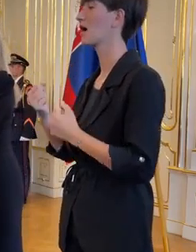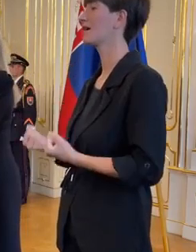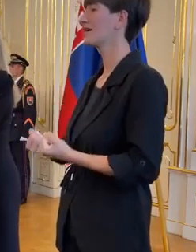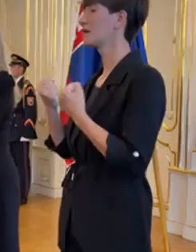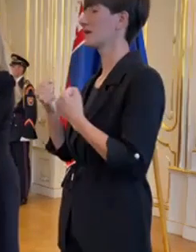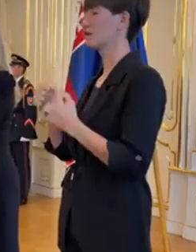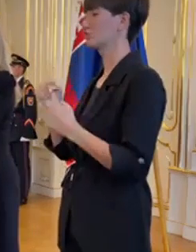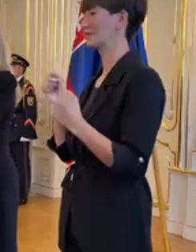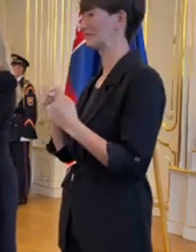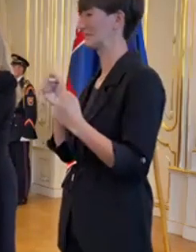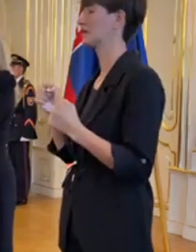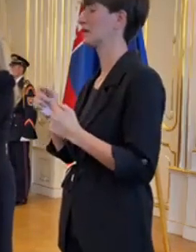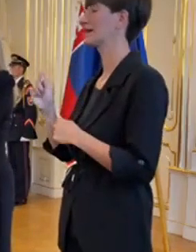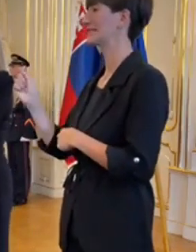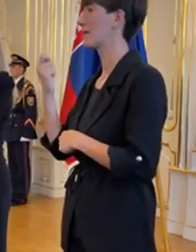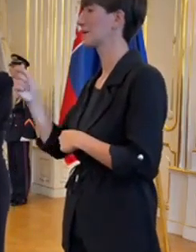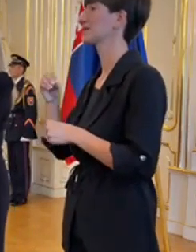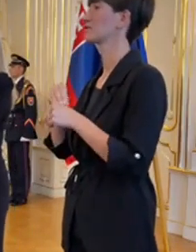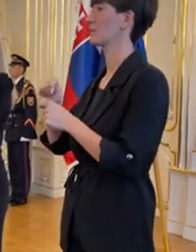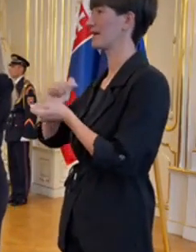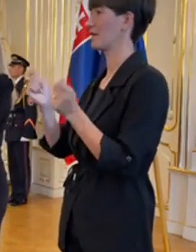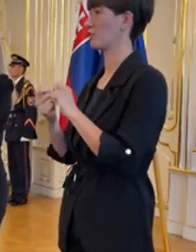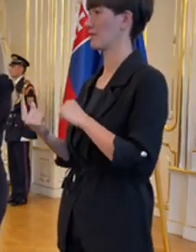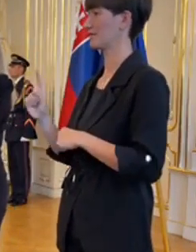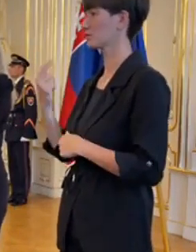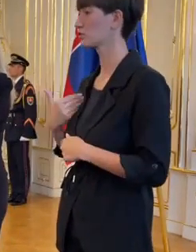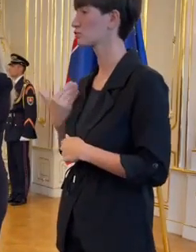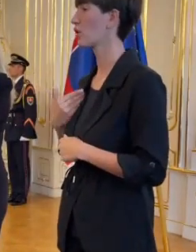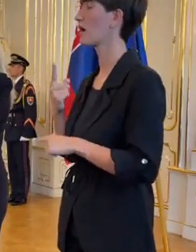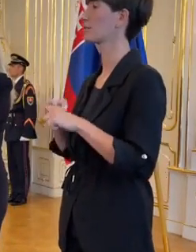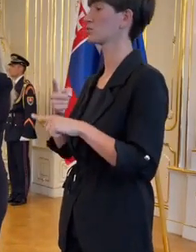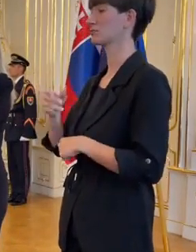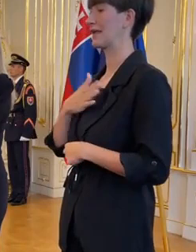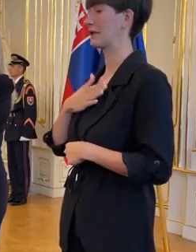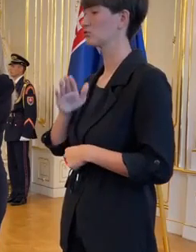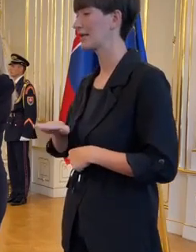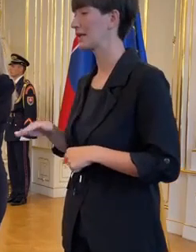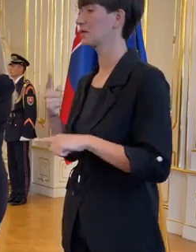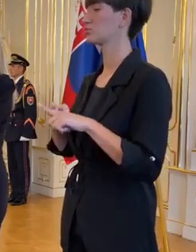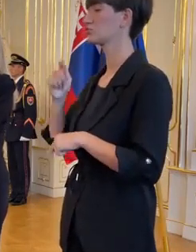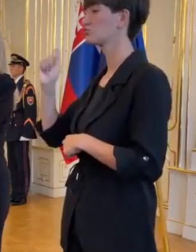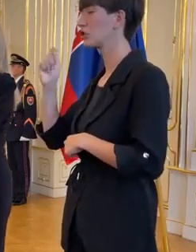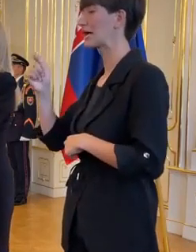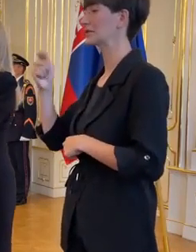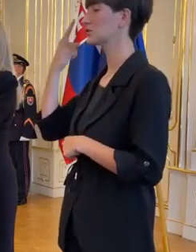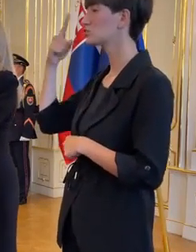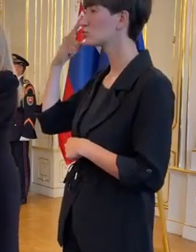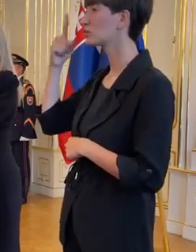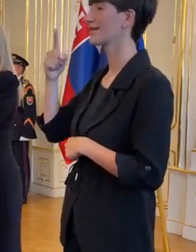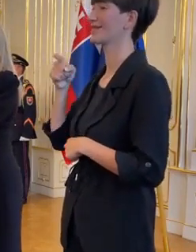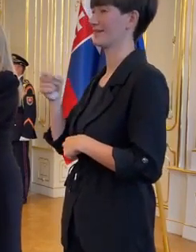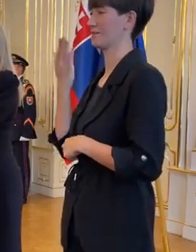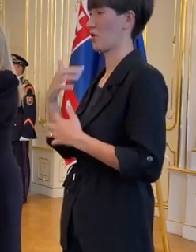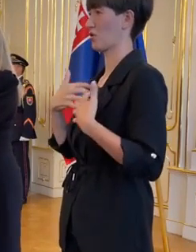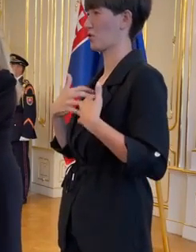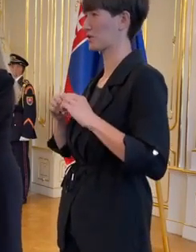vysokých škôl a najmä o to, aby naše deti, žiaci a študenti ani počas obmedzenia prezenčnej